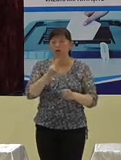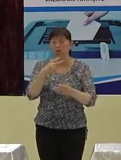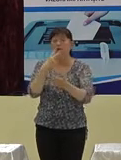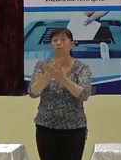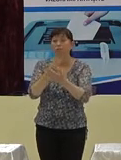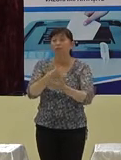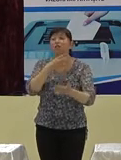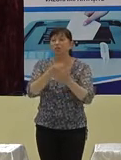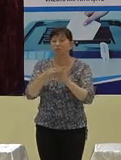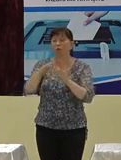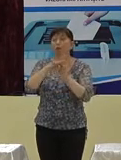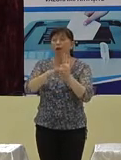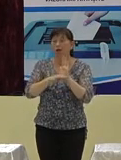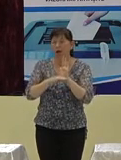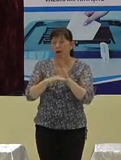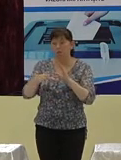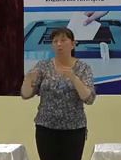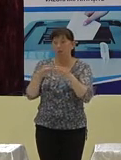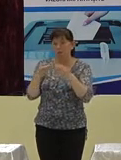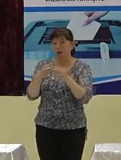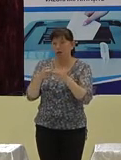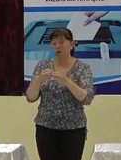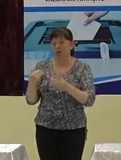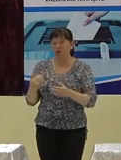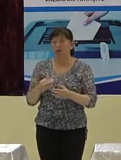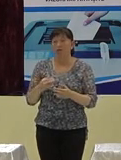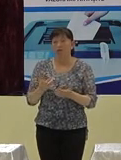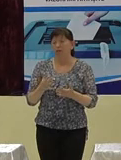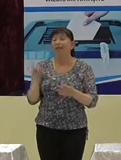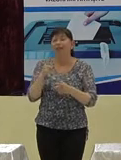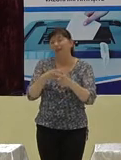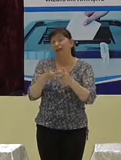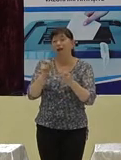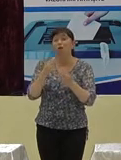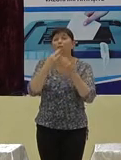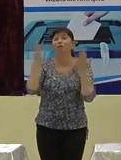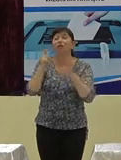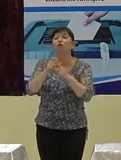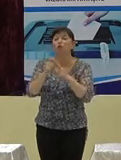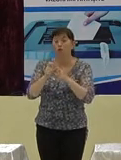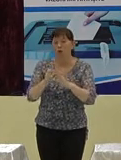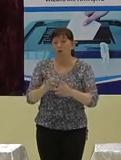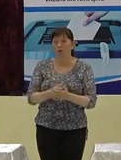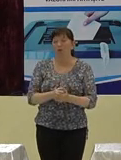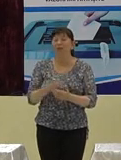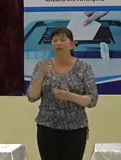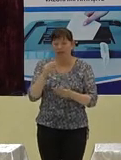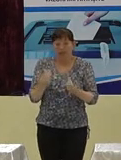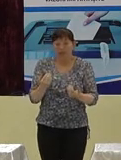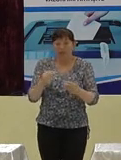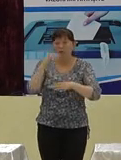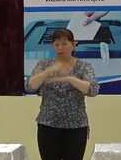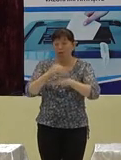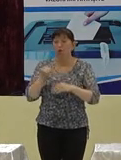prezinte platforma electorală pentru aceasta, sau mesajul final, scuzați, mesajul final, pentru aceasta veți